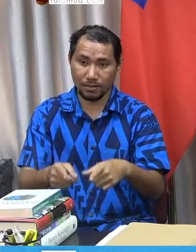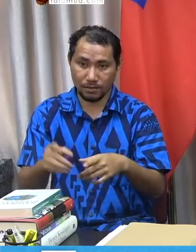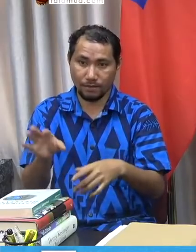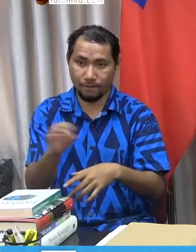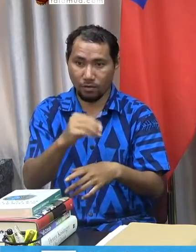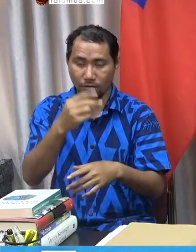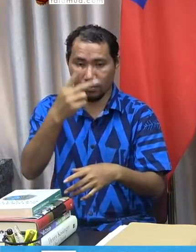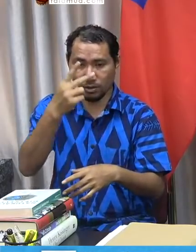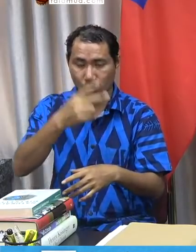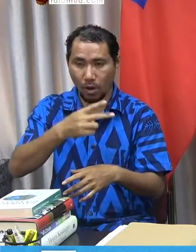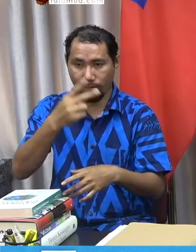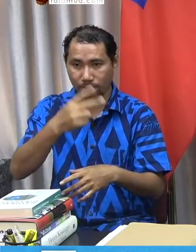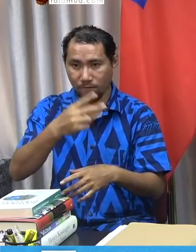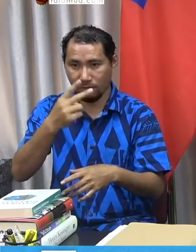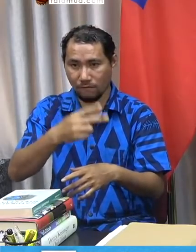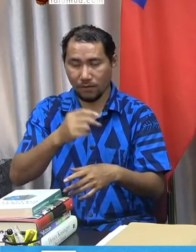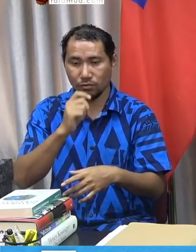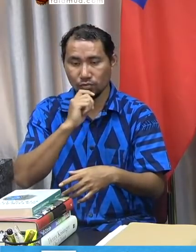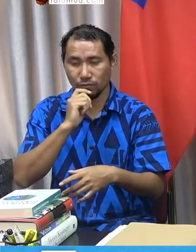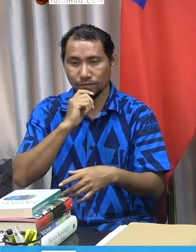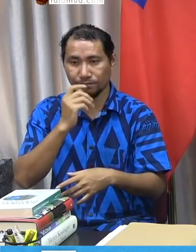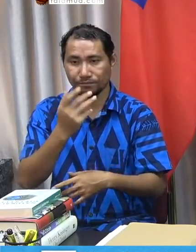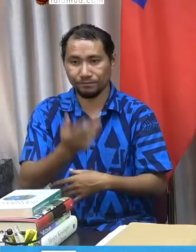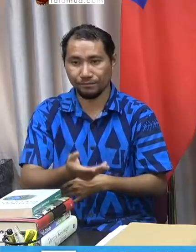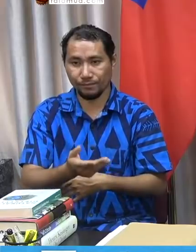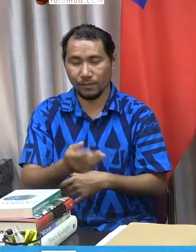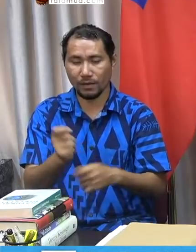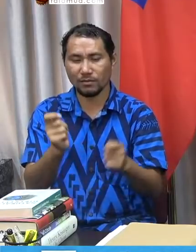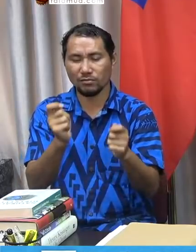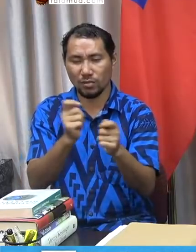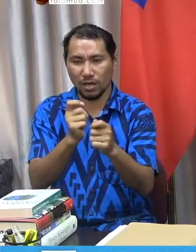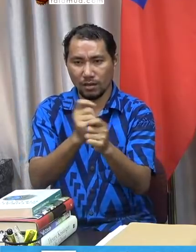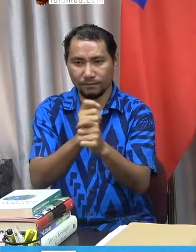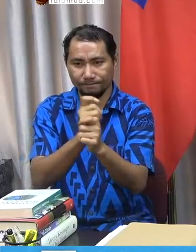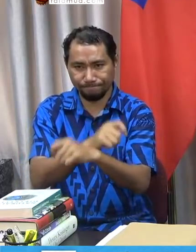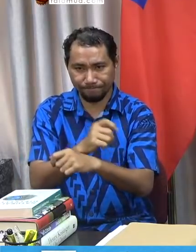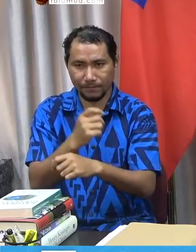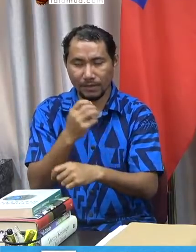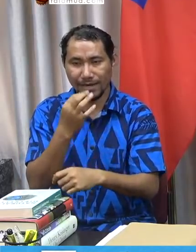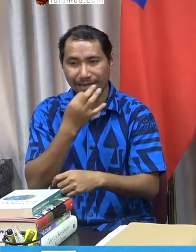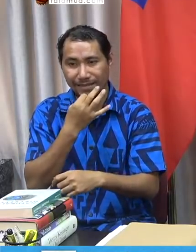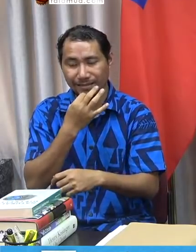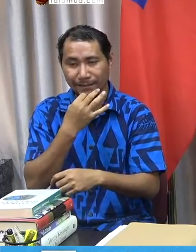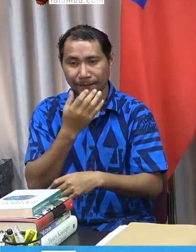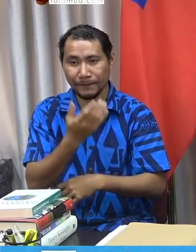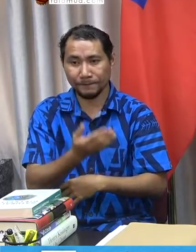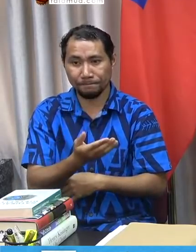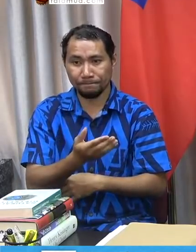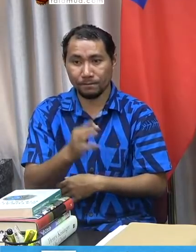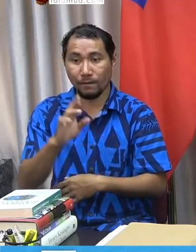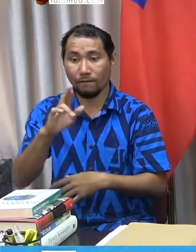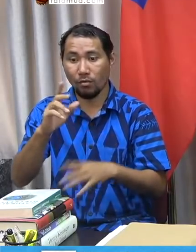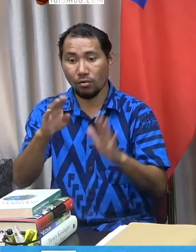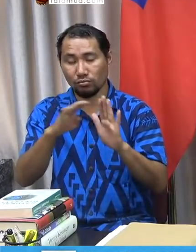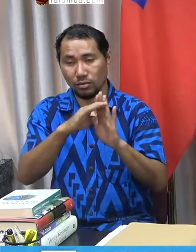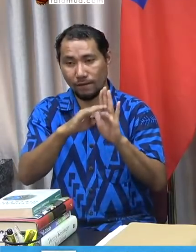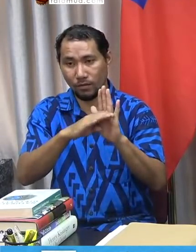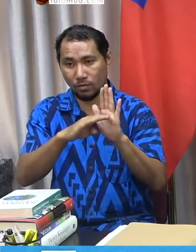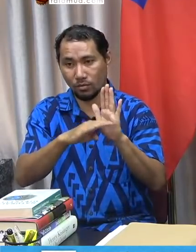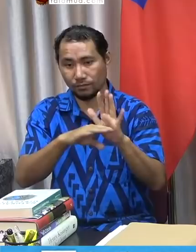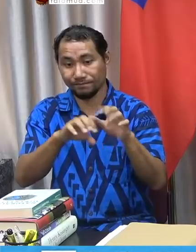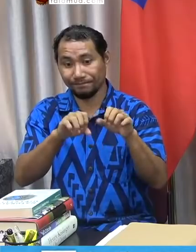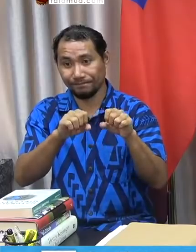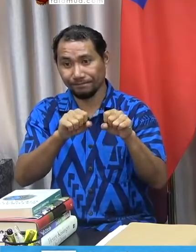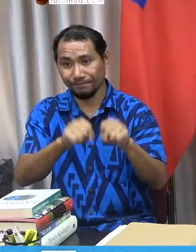O nai swinga na laisti mo babau sa fuafuaina